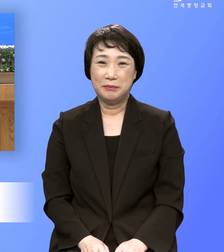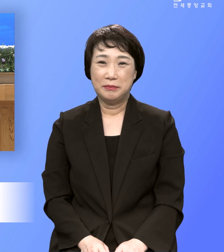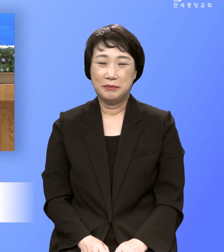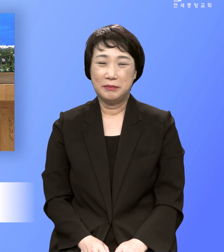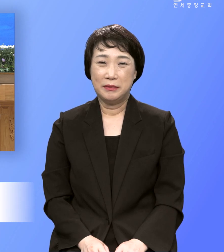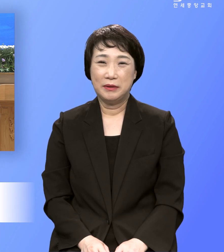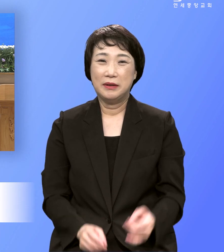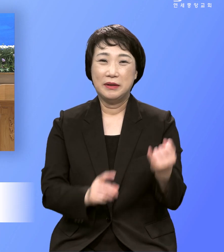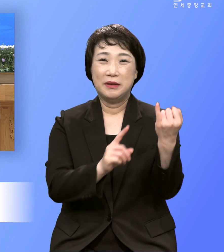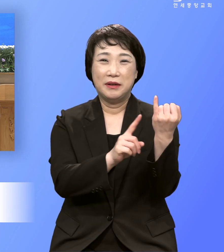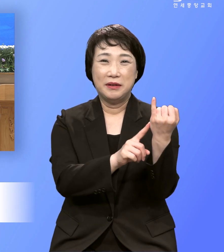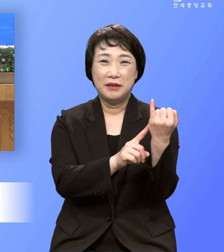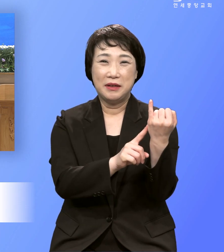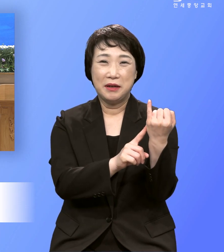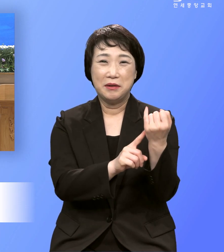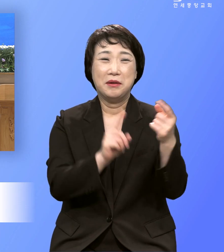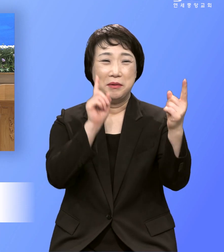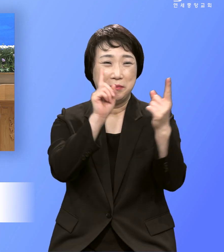그 선생님을 보고